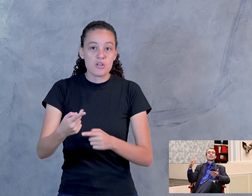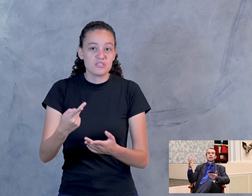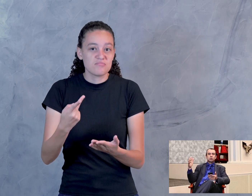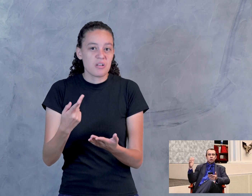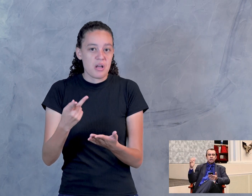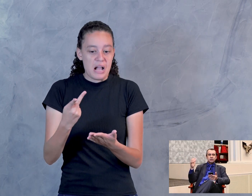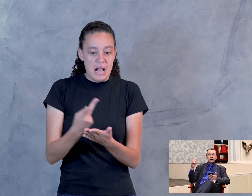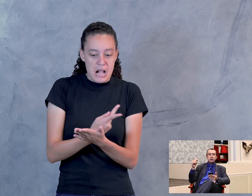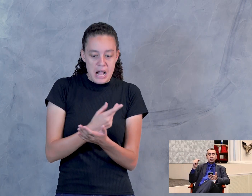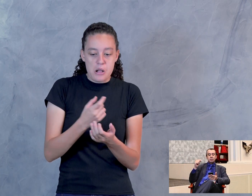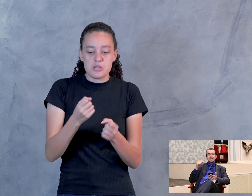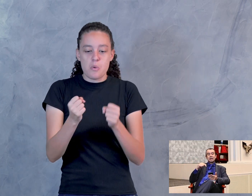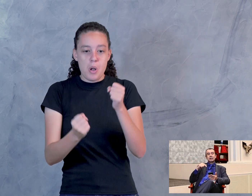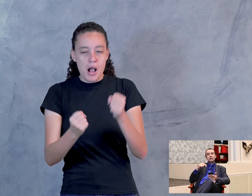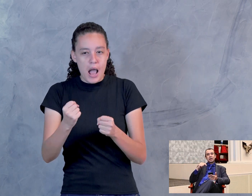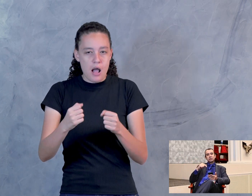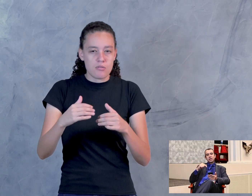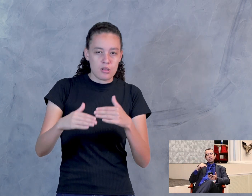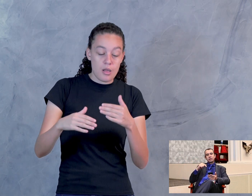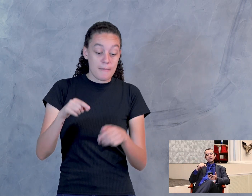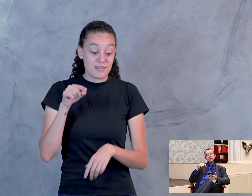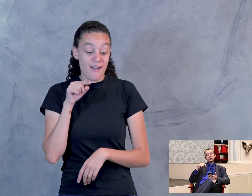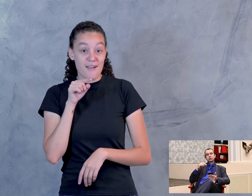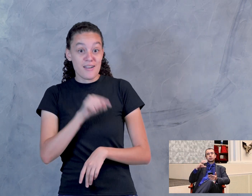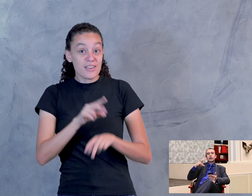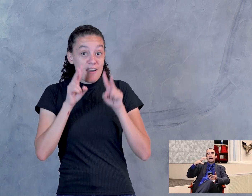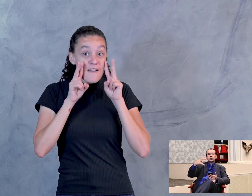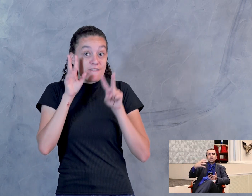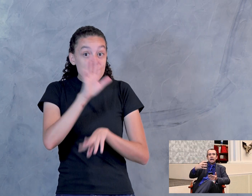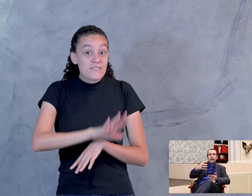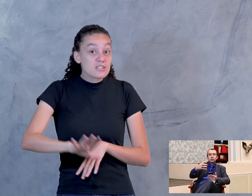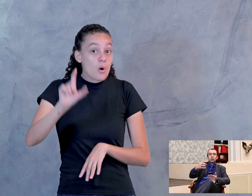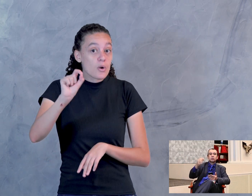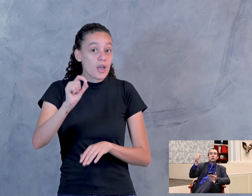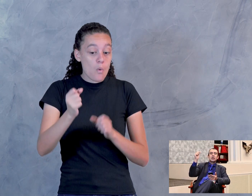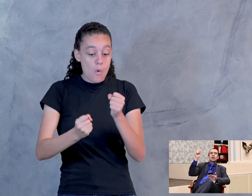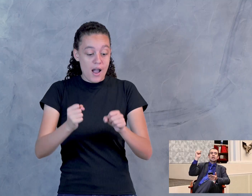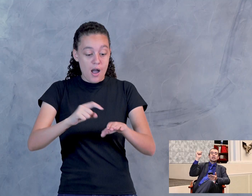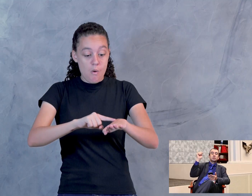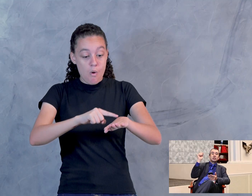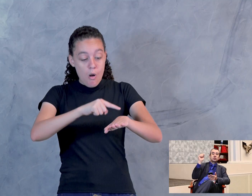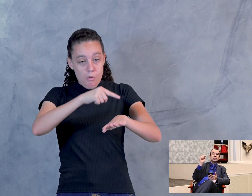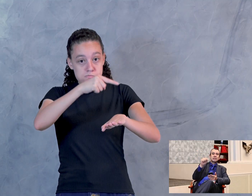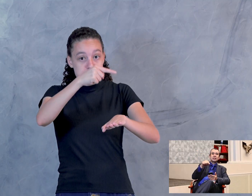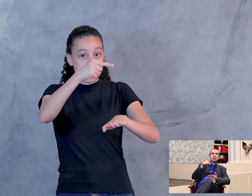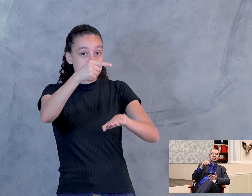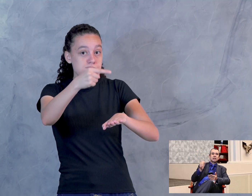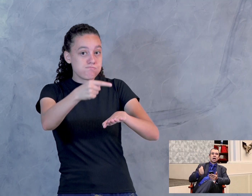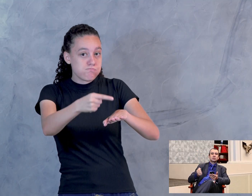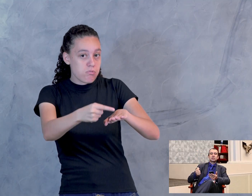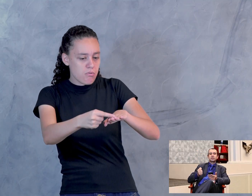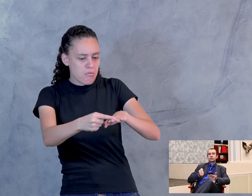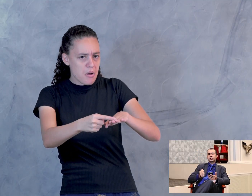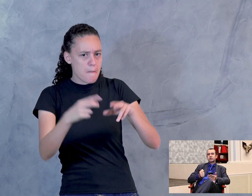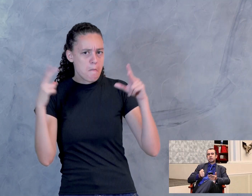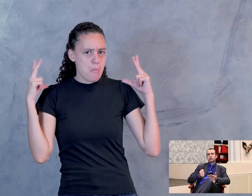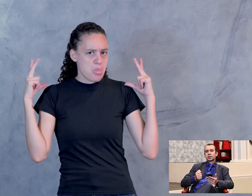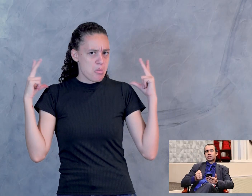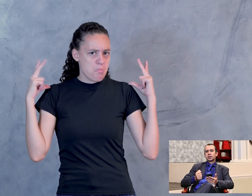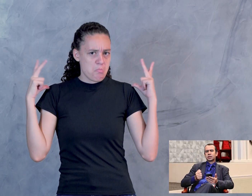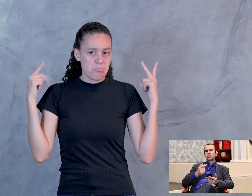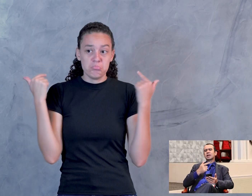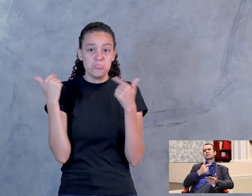os quadradões, mas aqui Deus deu uma visão de um carro já redondo e as pessoas dentro desse carro sem